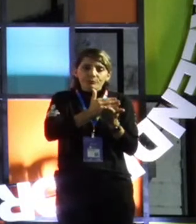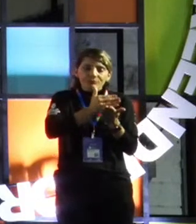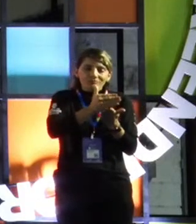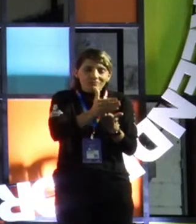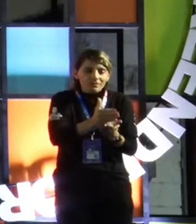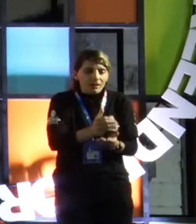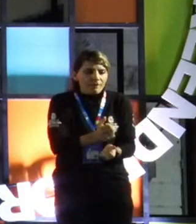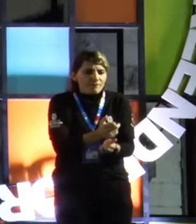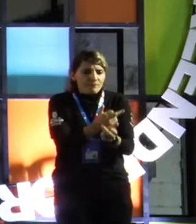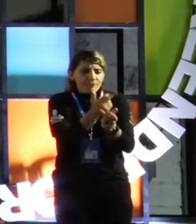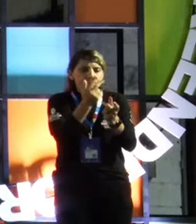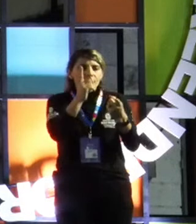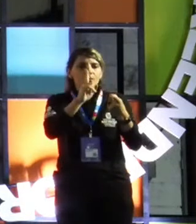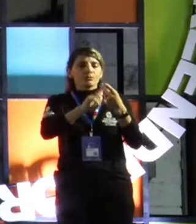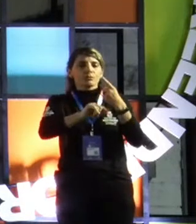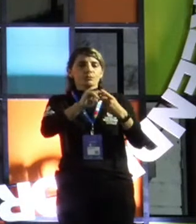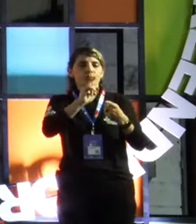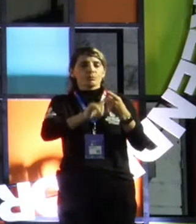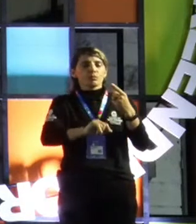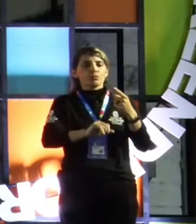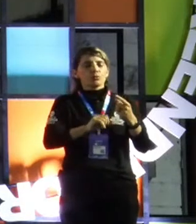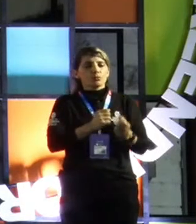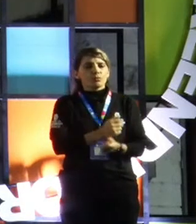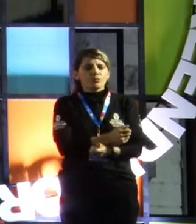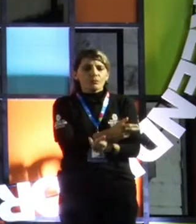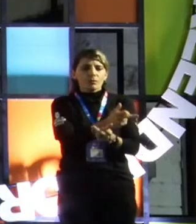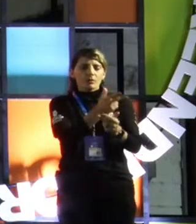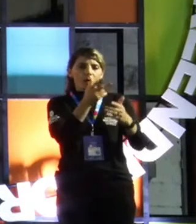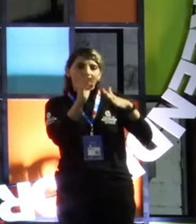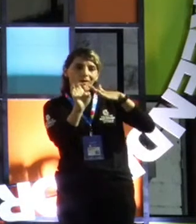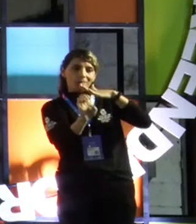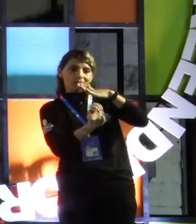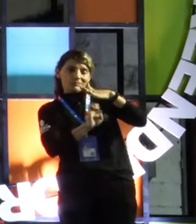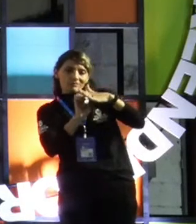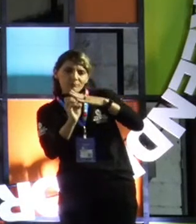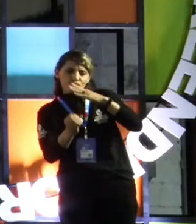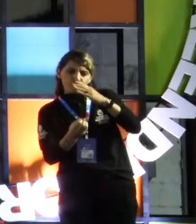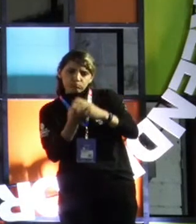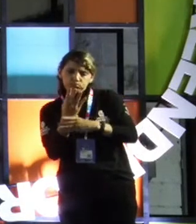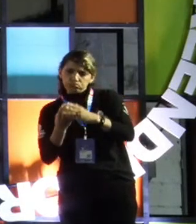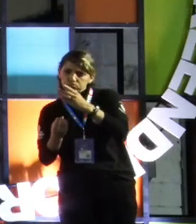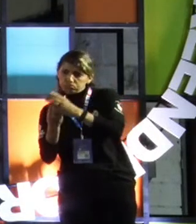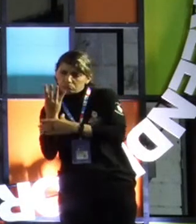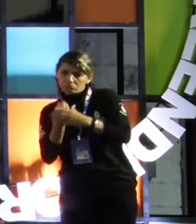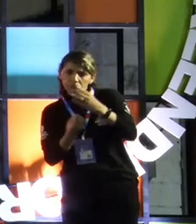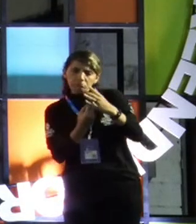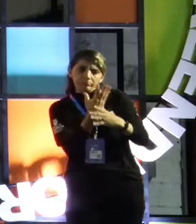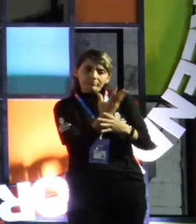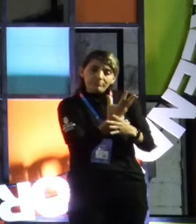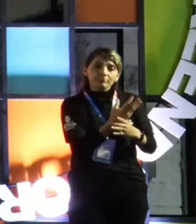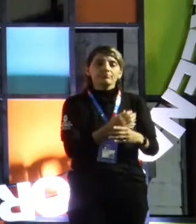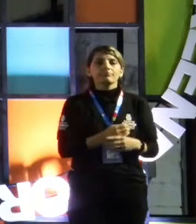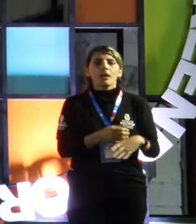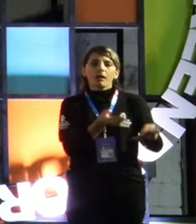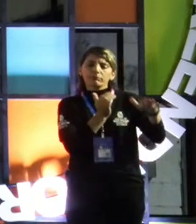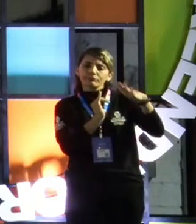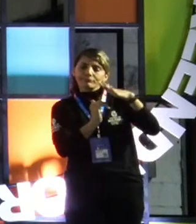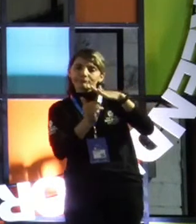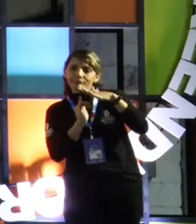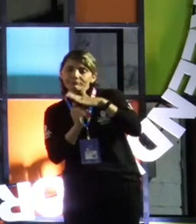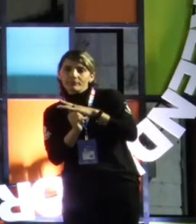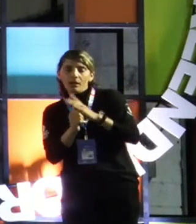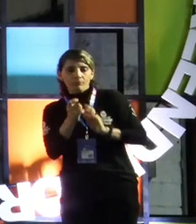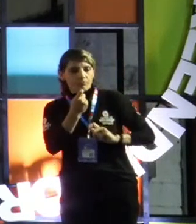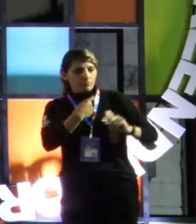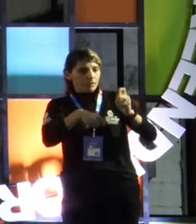muito produto ainda chegando, tem muita empresa sendo inventada, tem muita empresa que nem nasceu ainda que vai nascer para a economia